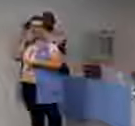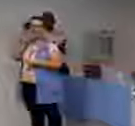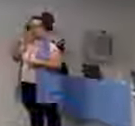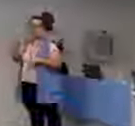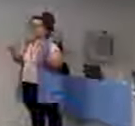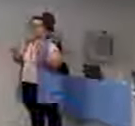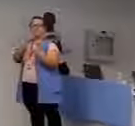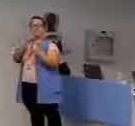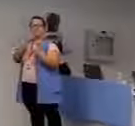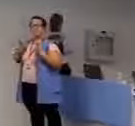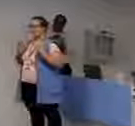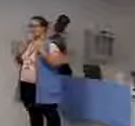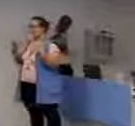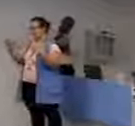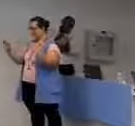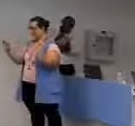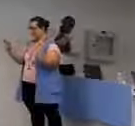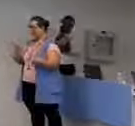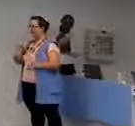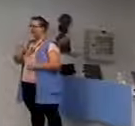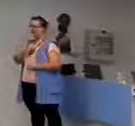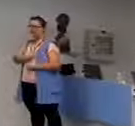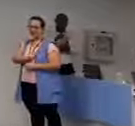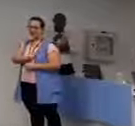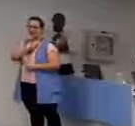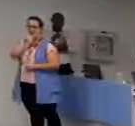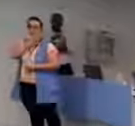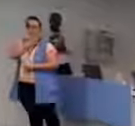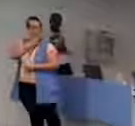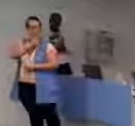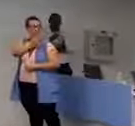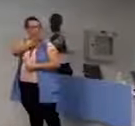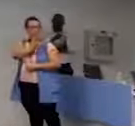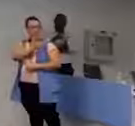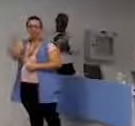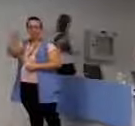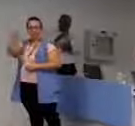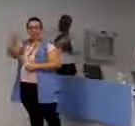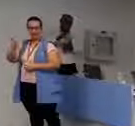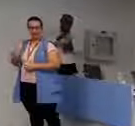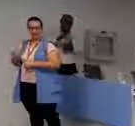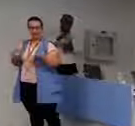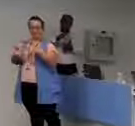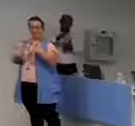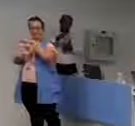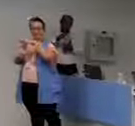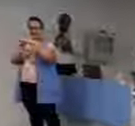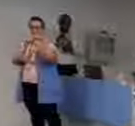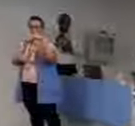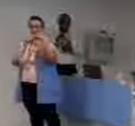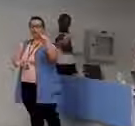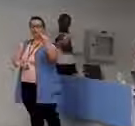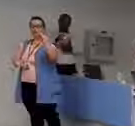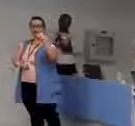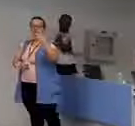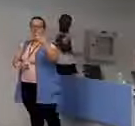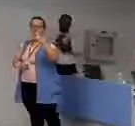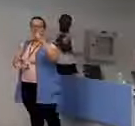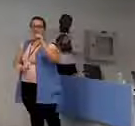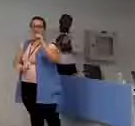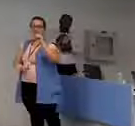Semana Tecnológica. Nós temos aqui conosco o diretor da Top Solid, que nós trabalhamos